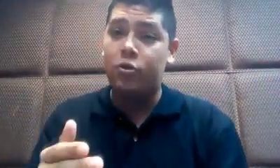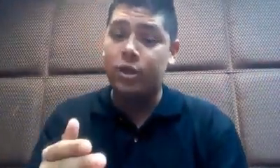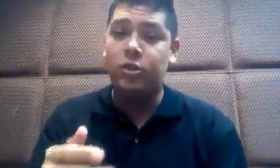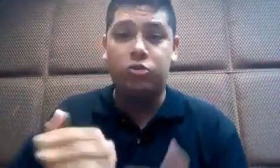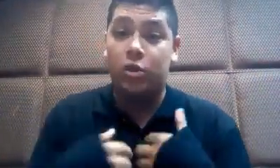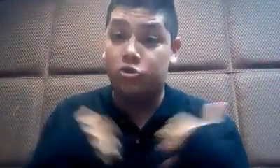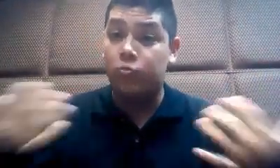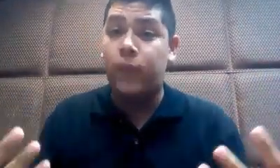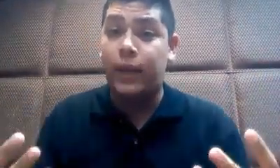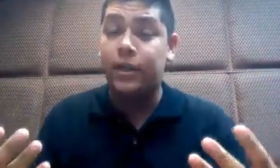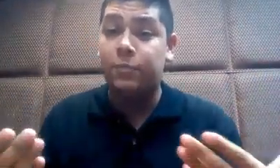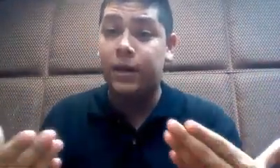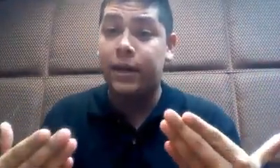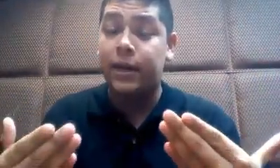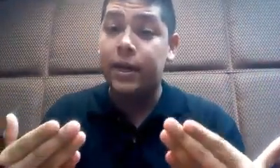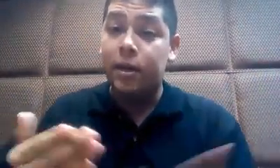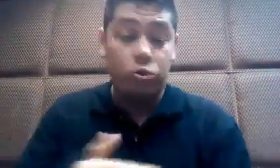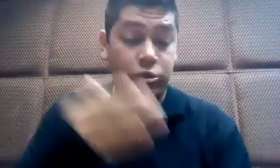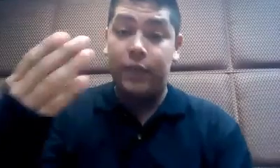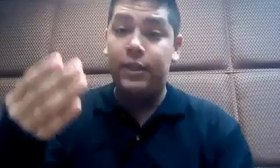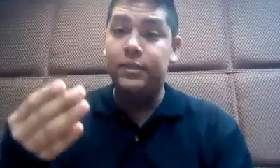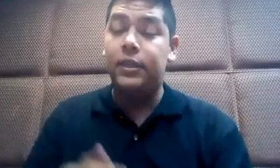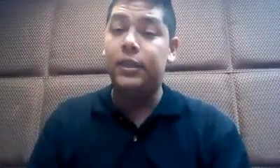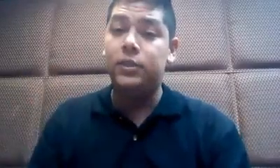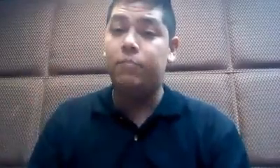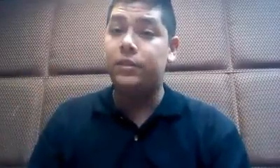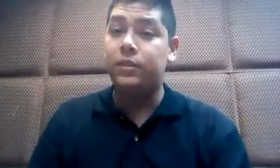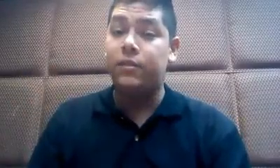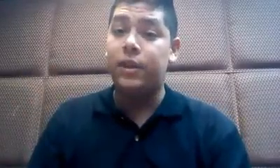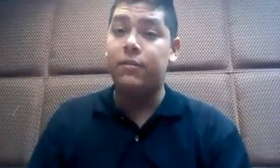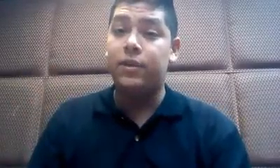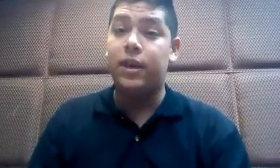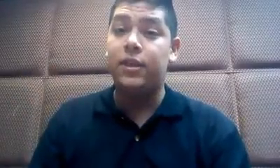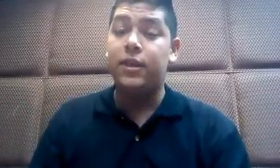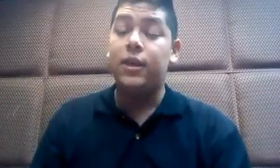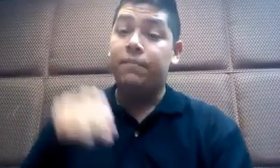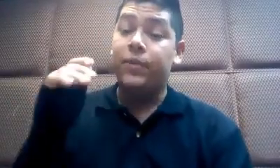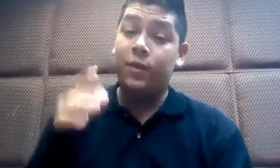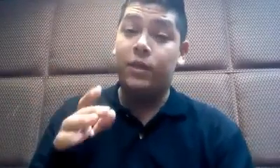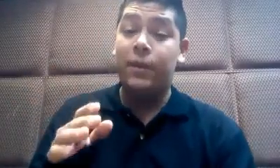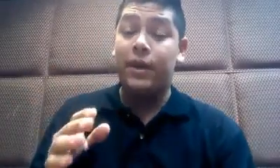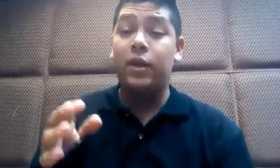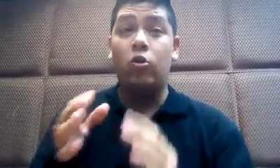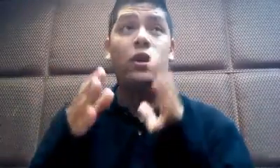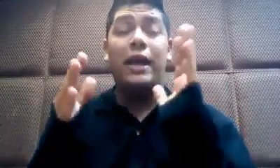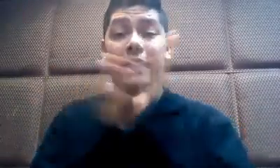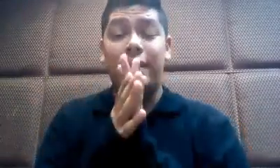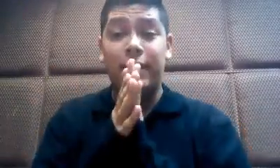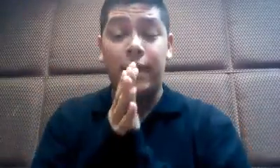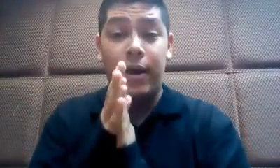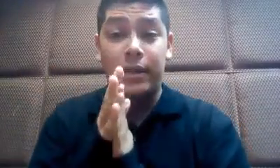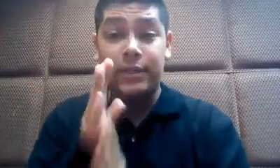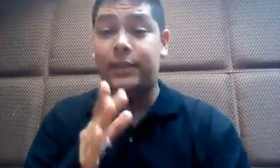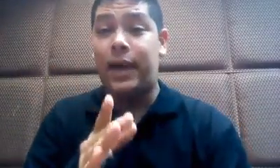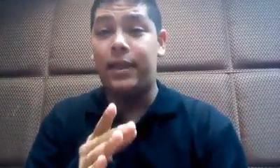dice, o sea, no somos vacas para que nos traten así y se pasen de verga, la verdad. Y también, digo, la gente que va sentada,